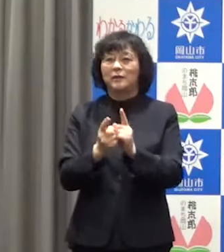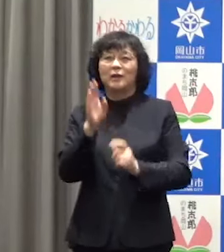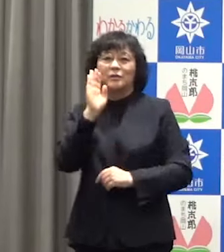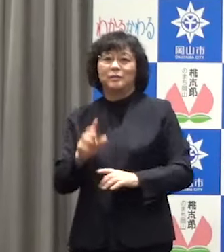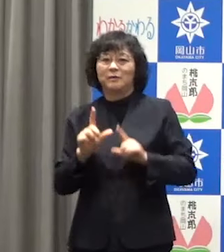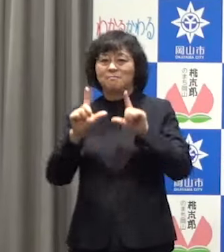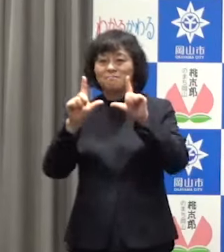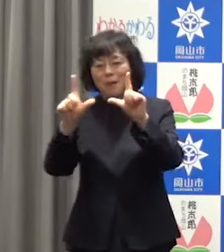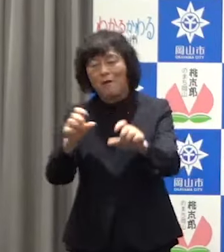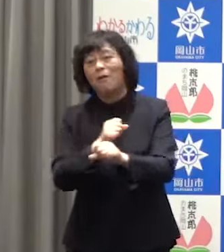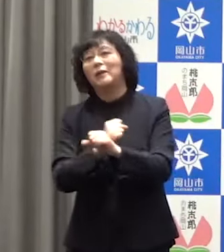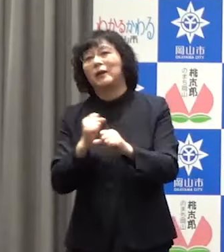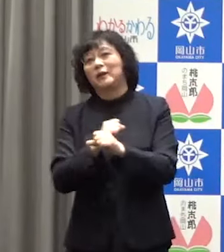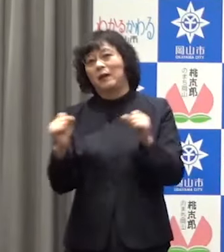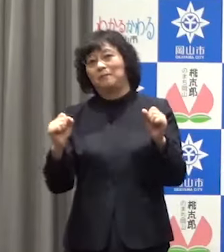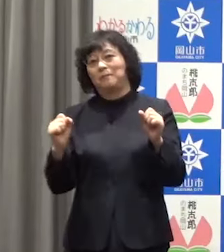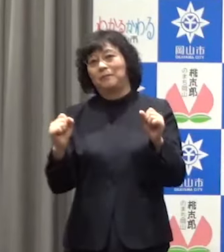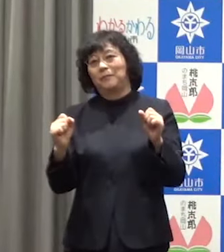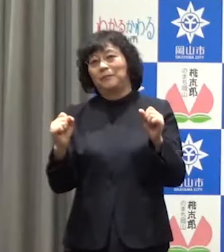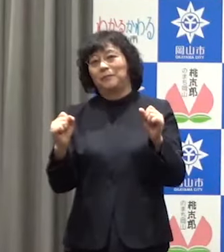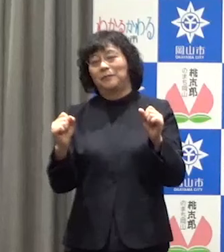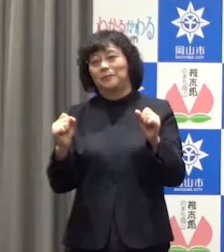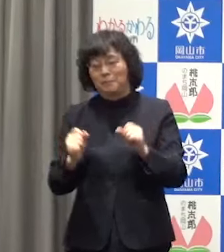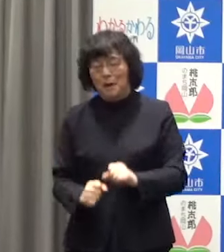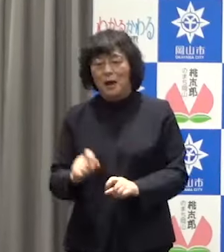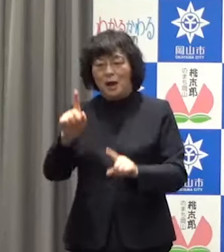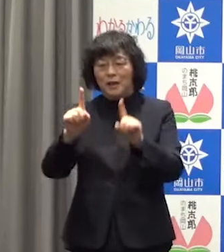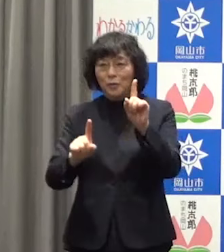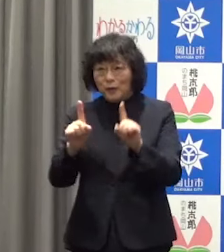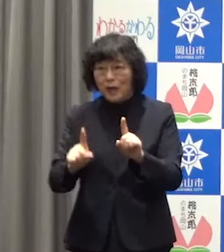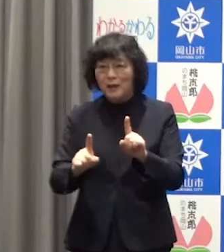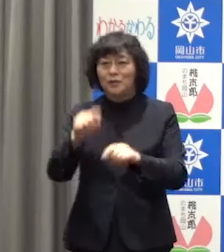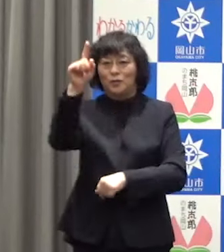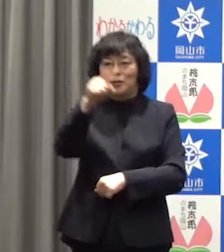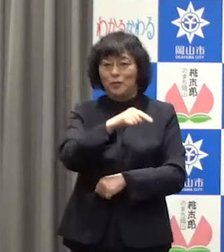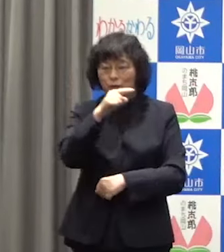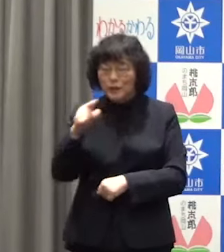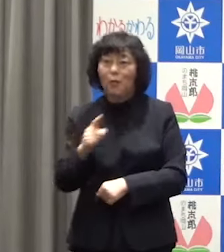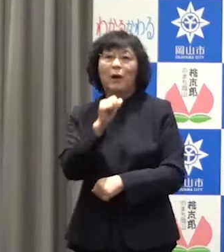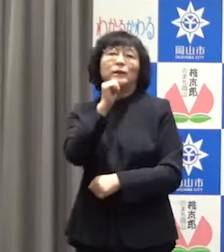んな状況で、ただとりあえず人が足らないことは事実なんで、